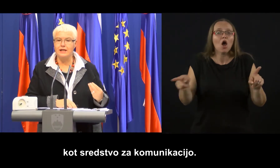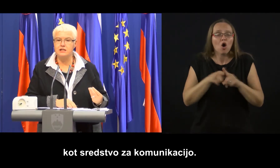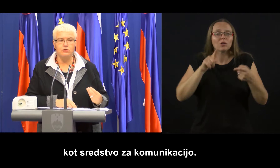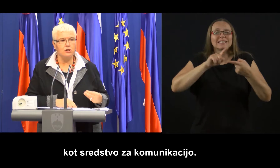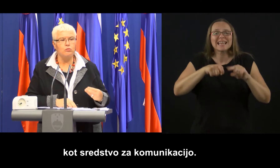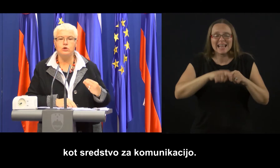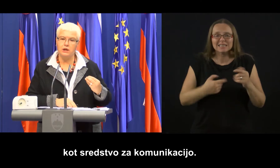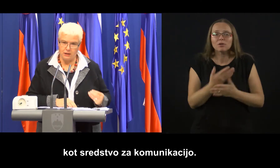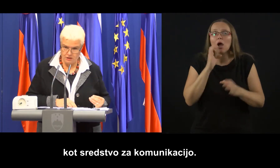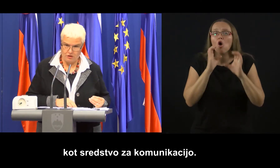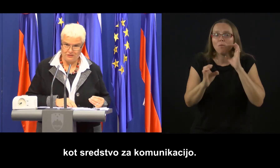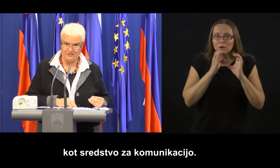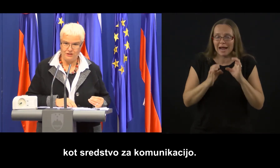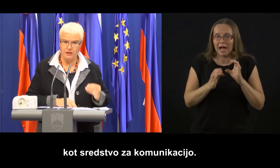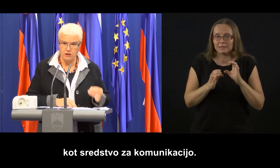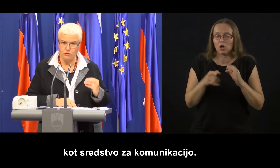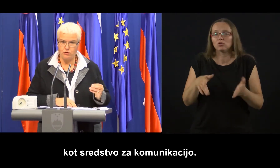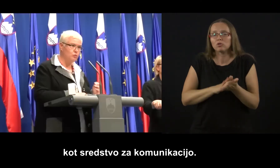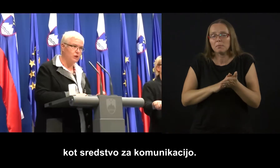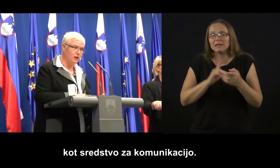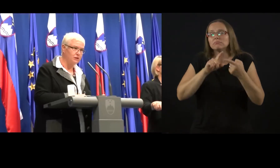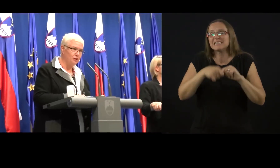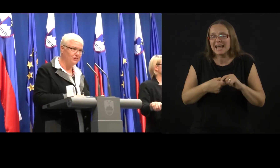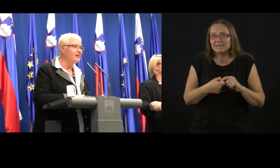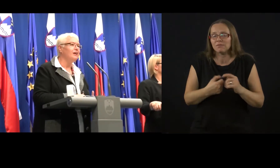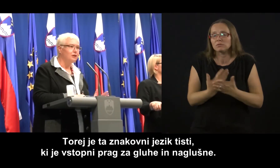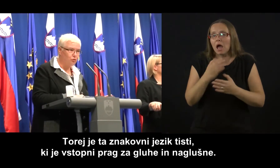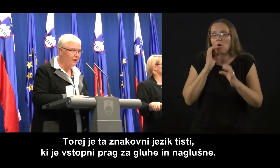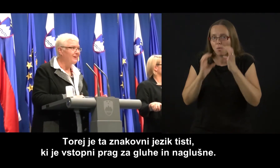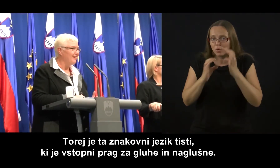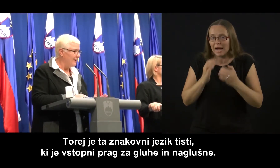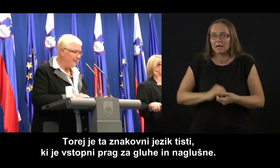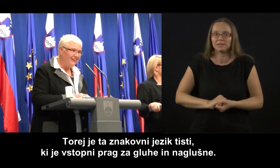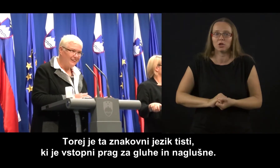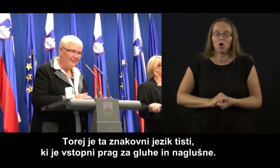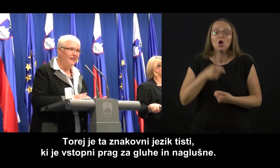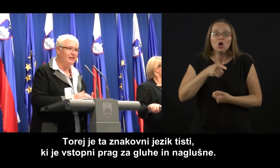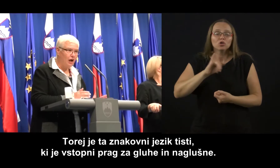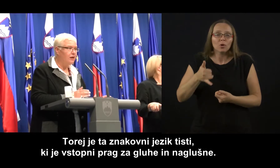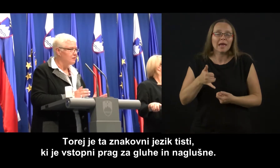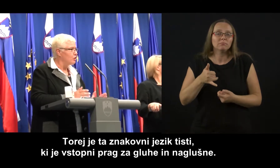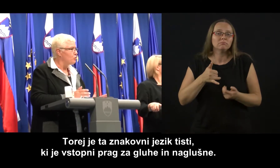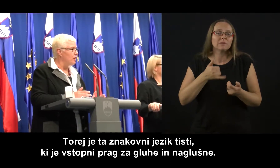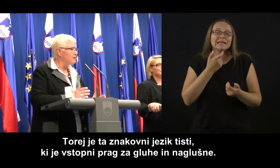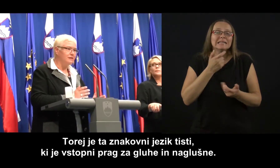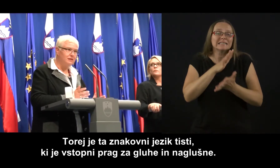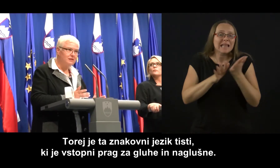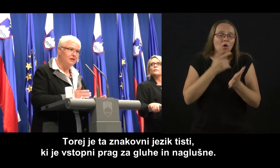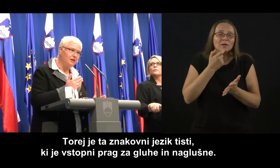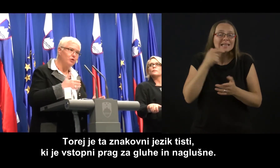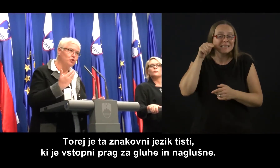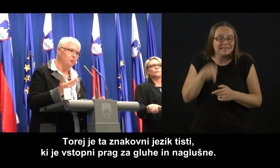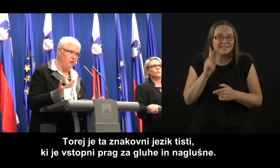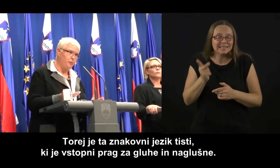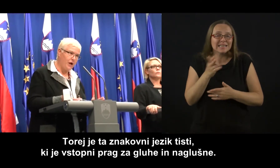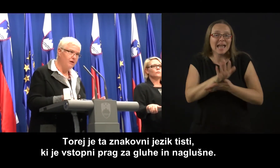kot sredstvo za komunikacijo. Sredstvo za komunikacijo. Torej je ta znakovni jezik tisti, ki